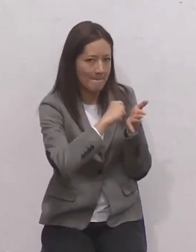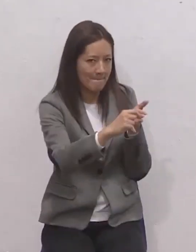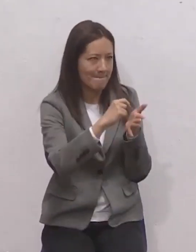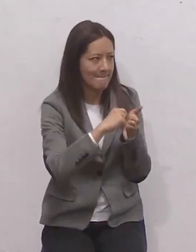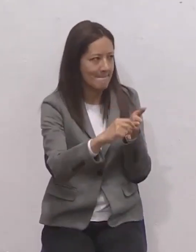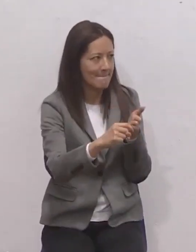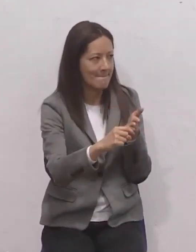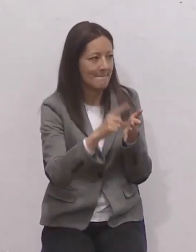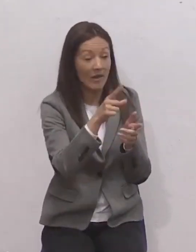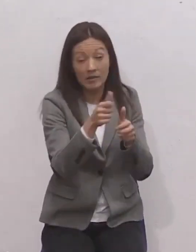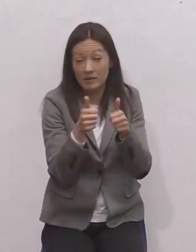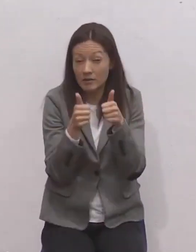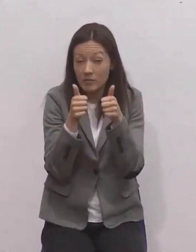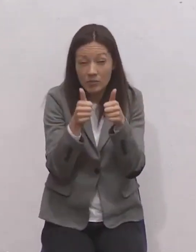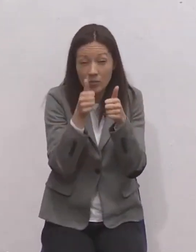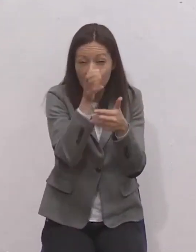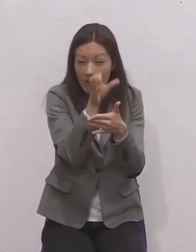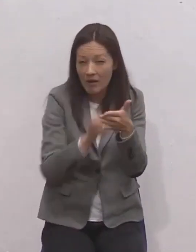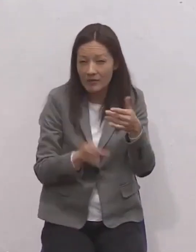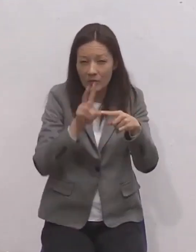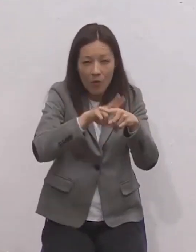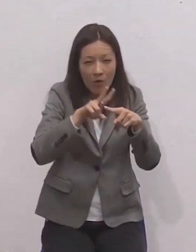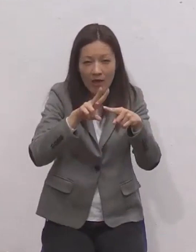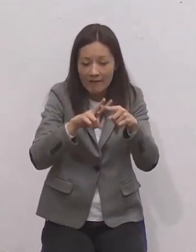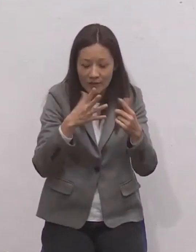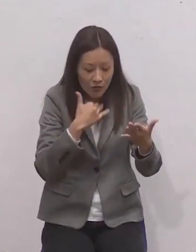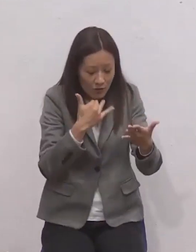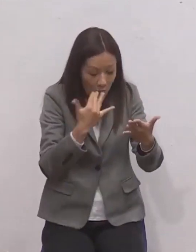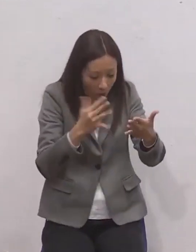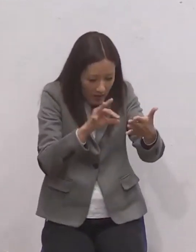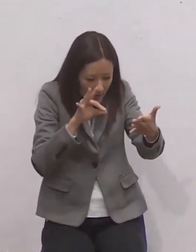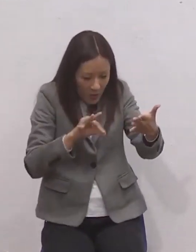versículo, es que es tan bueno esta porción que no sé desde dónde.